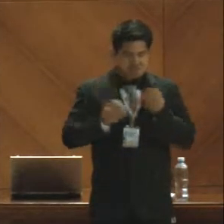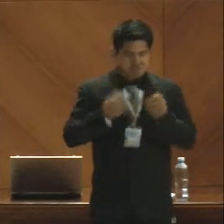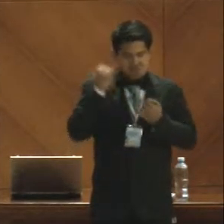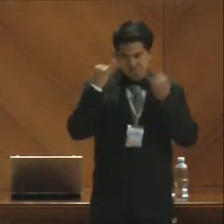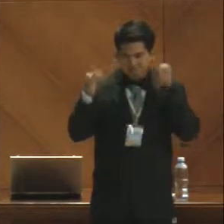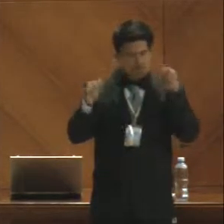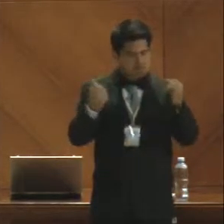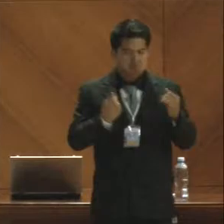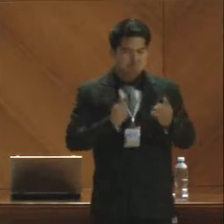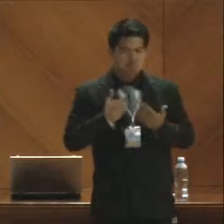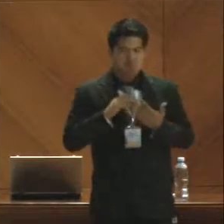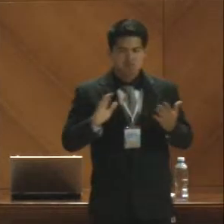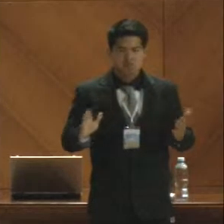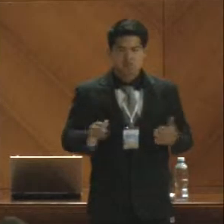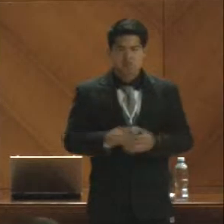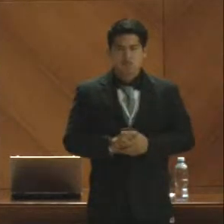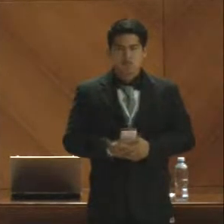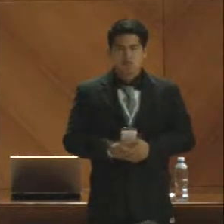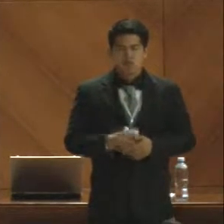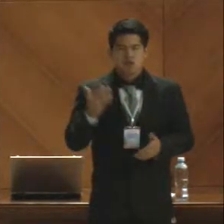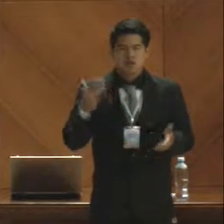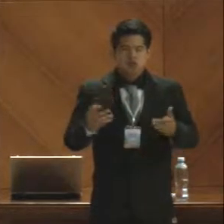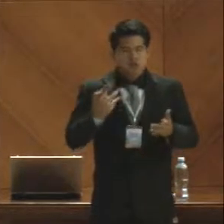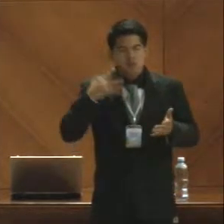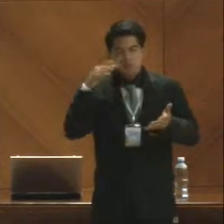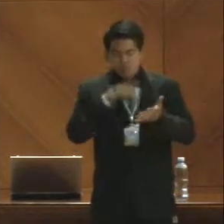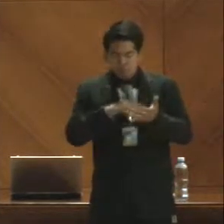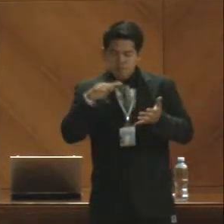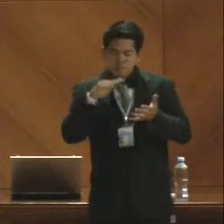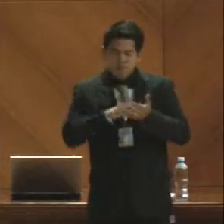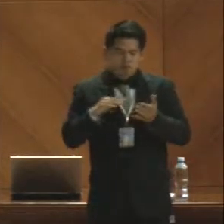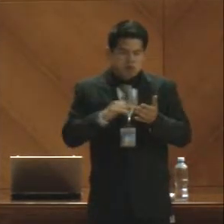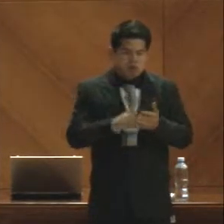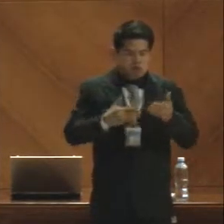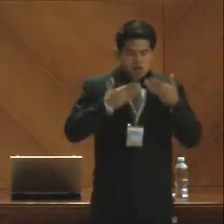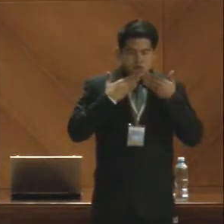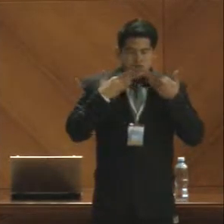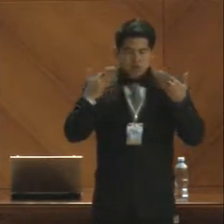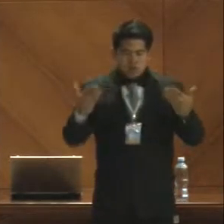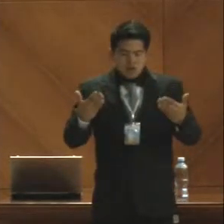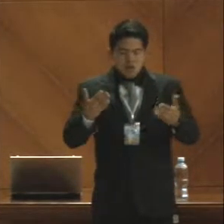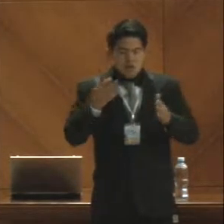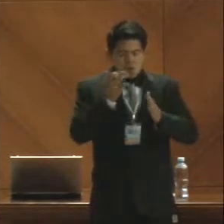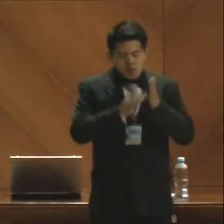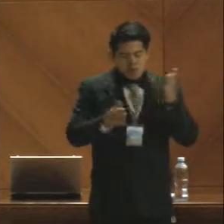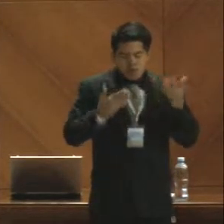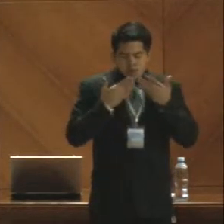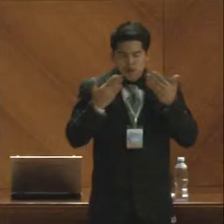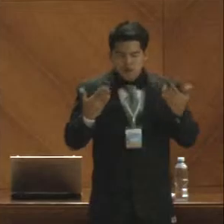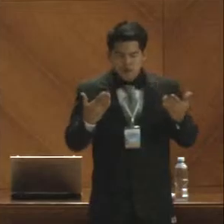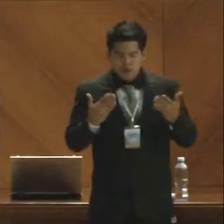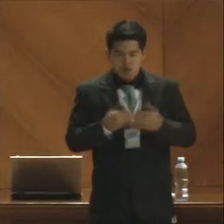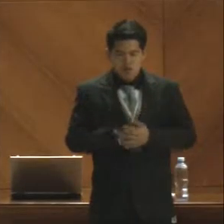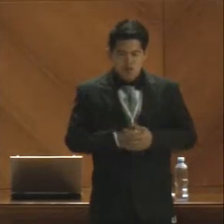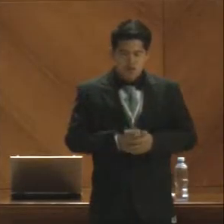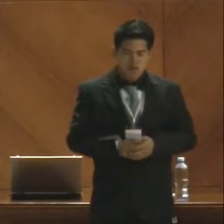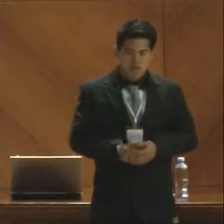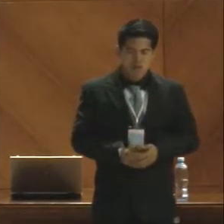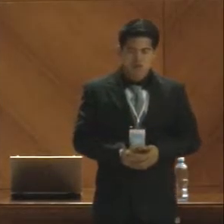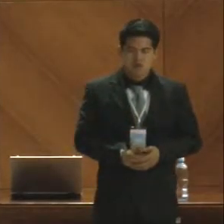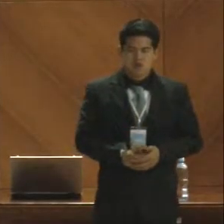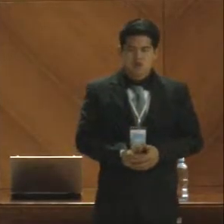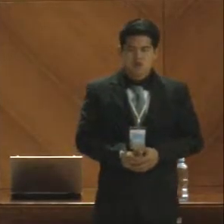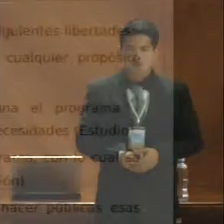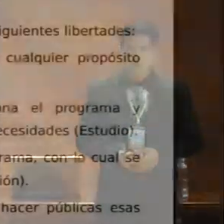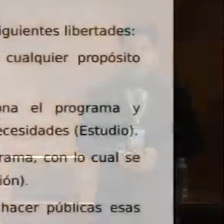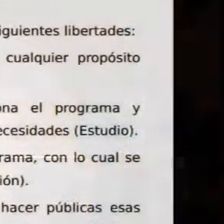La segunda libertad es la libertad de estudiar cómo funciona el programa. La libertad de saber cómo funcionan los sistemas. Eso